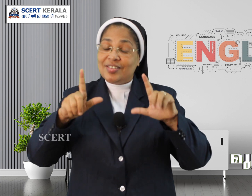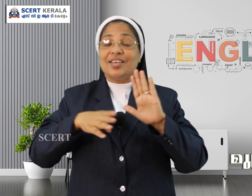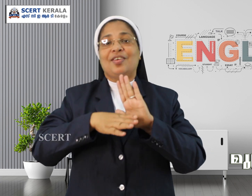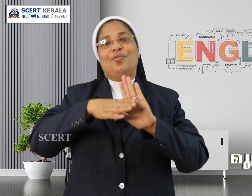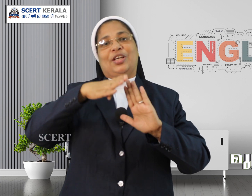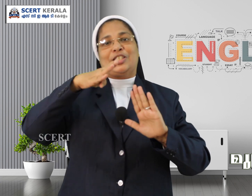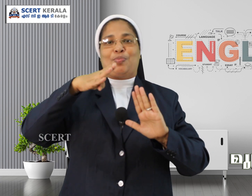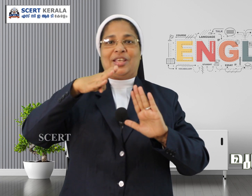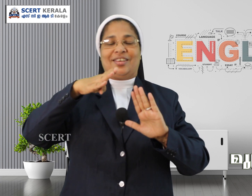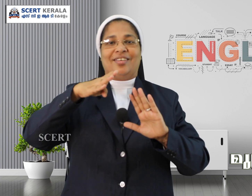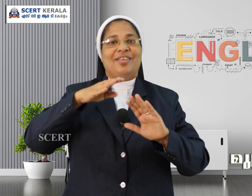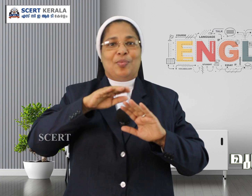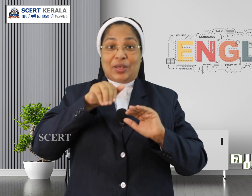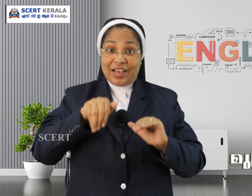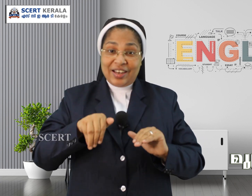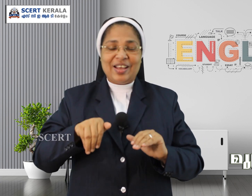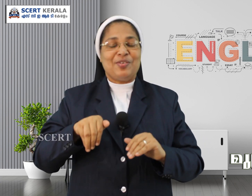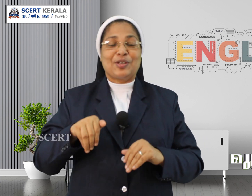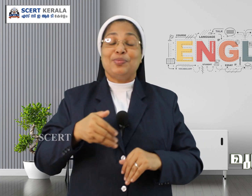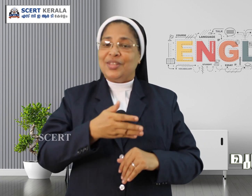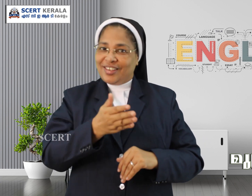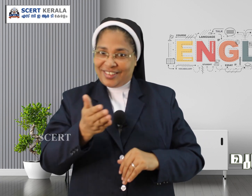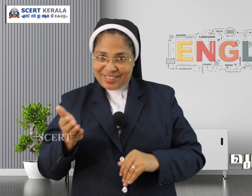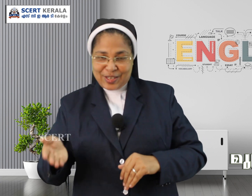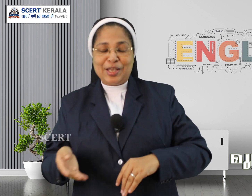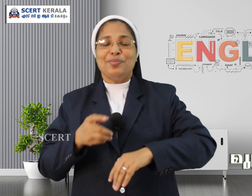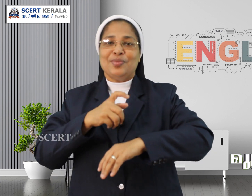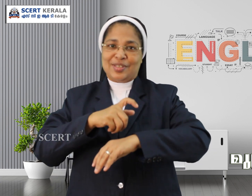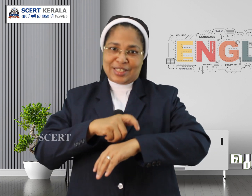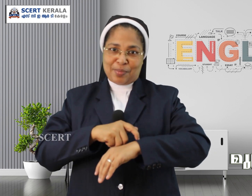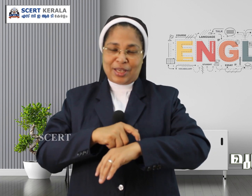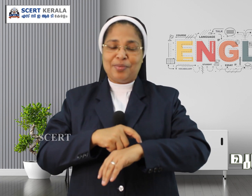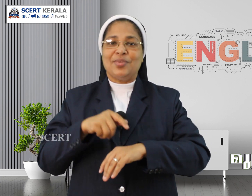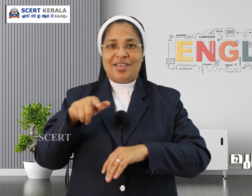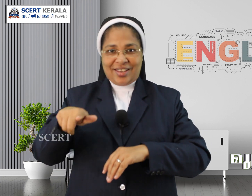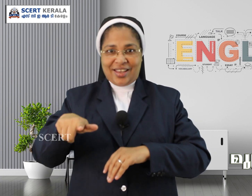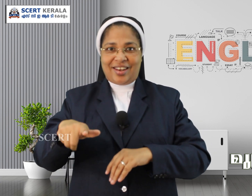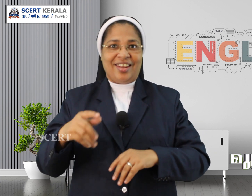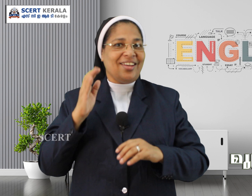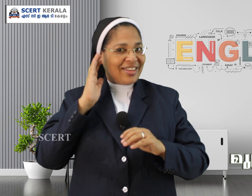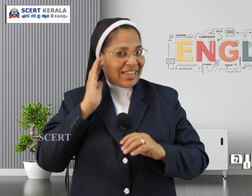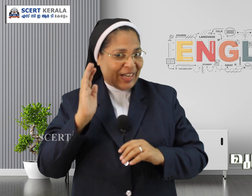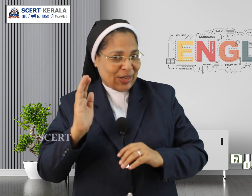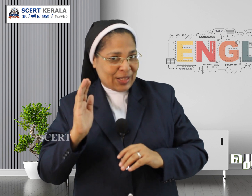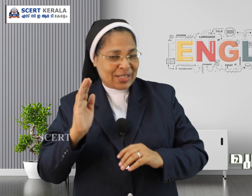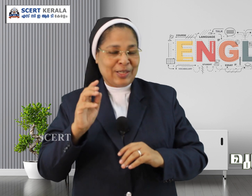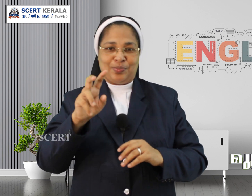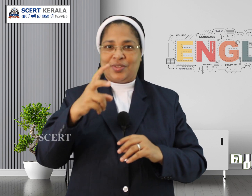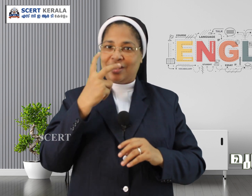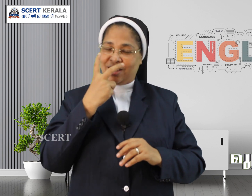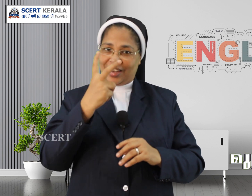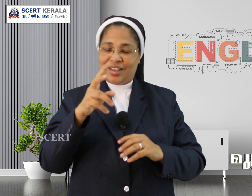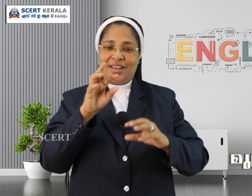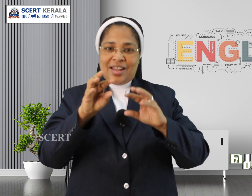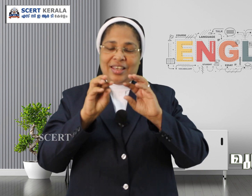ലാംഗ്വേജ് വികസിപ്പിക്കുക എല്ലാവർക്കും ഇത്രയും സമയം എന്നെ കേട്ടിരുന്നതിനും എൻ്റെ